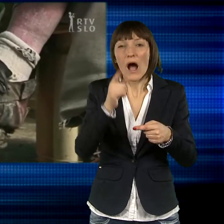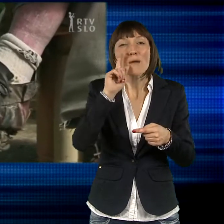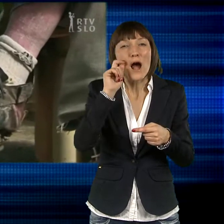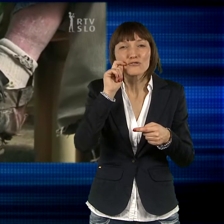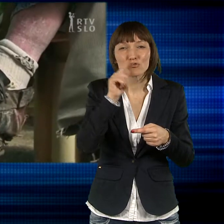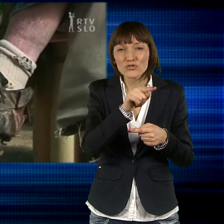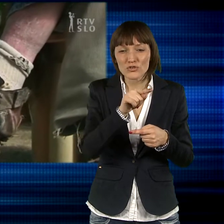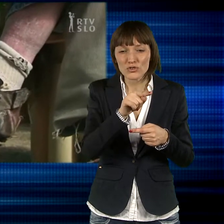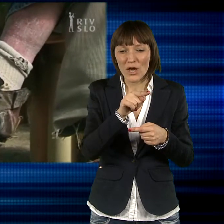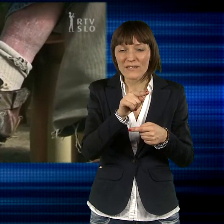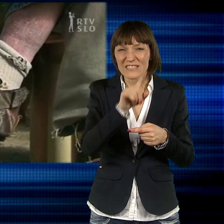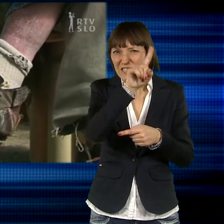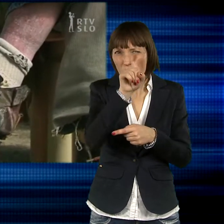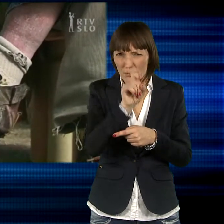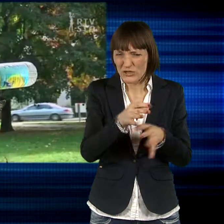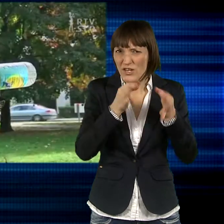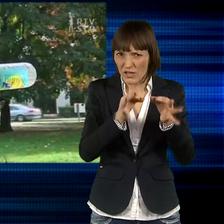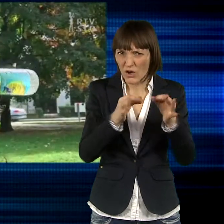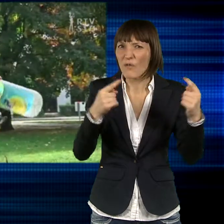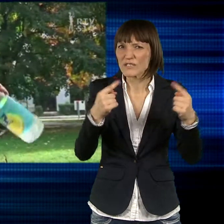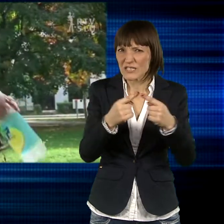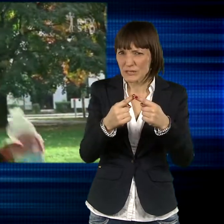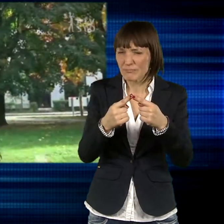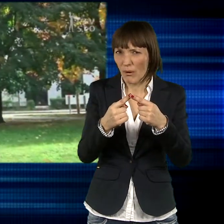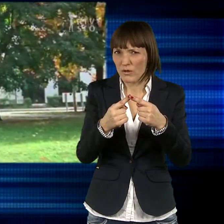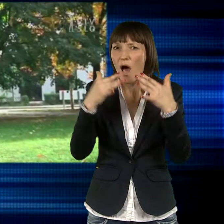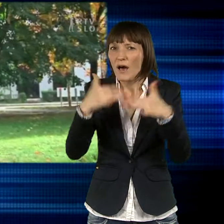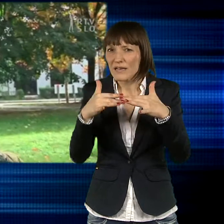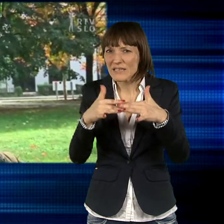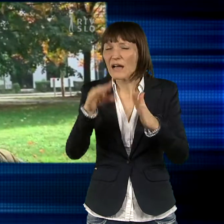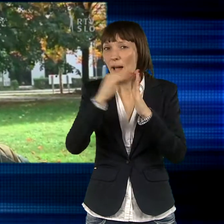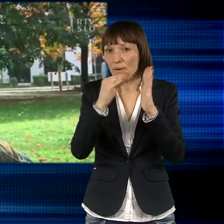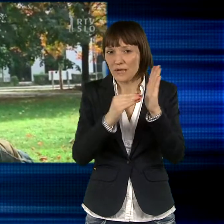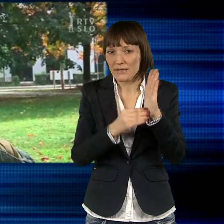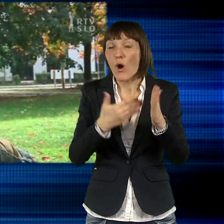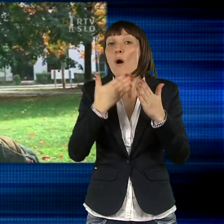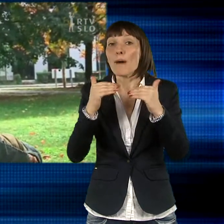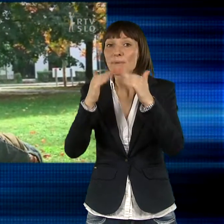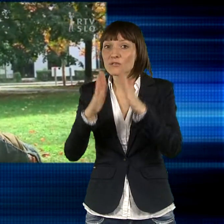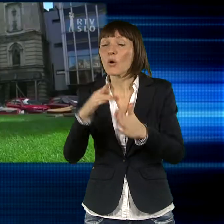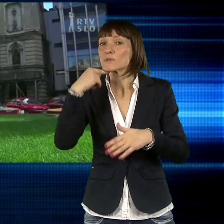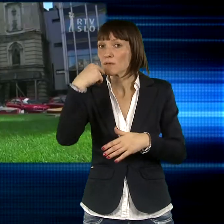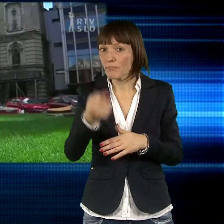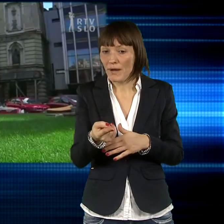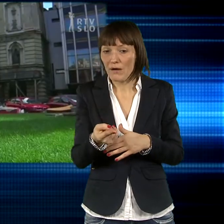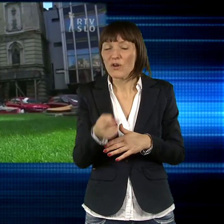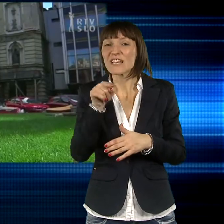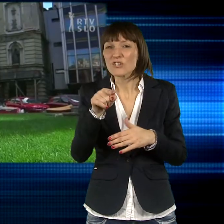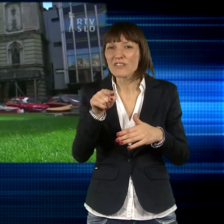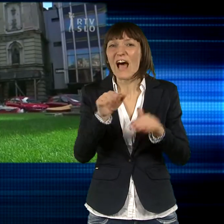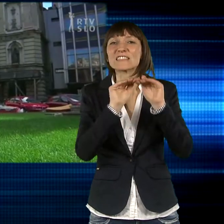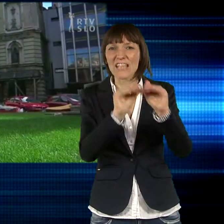ne le na Madžarskem, leglo argumentov vprašljive kakovosti in sporne interpretacije podatkov, pa brezdomci trdijo, da so